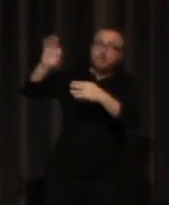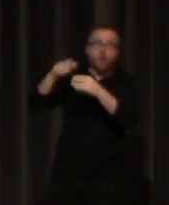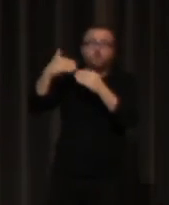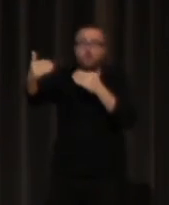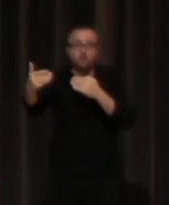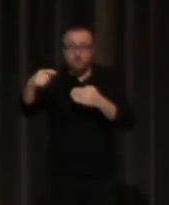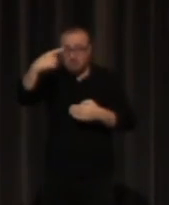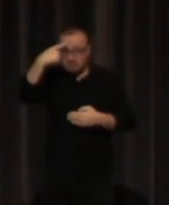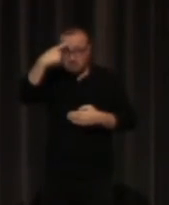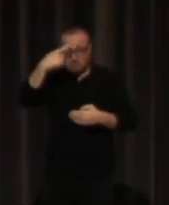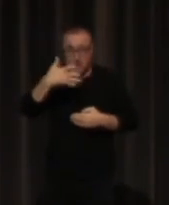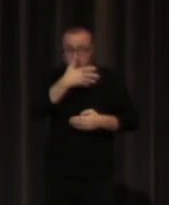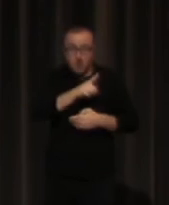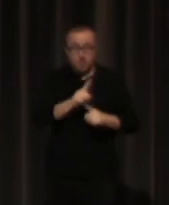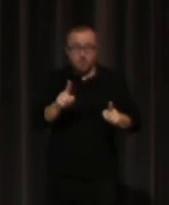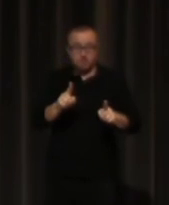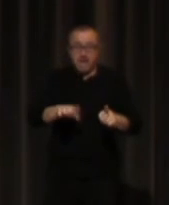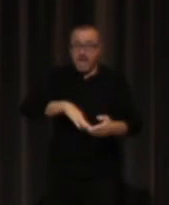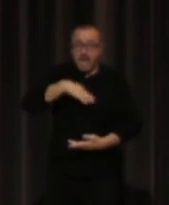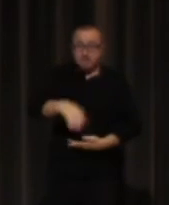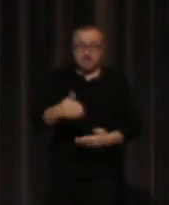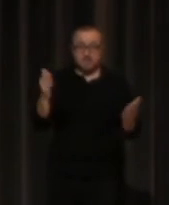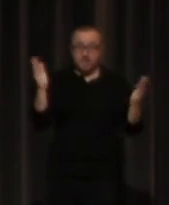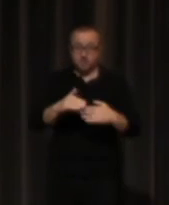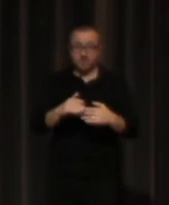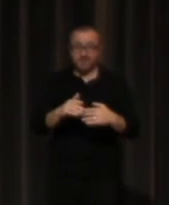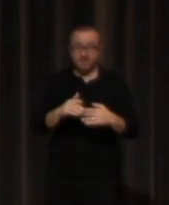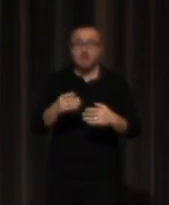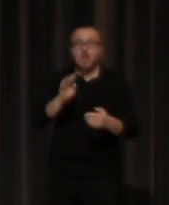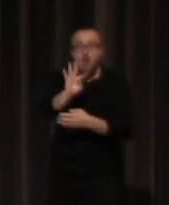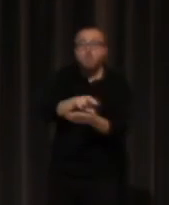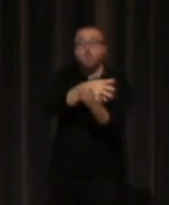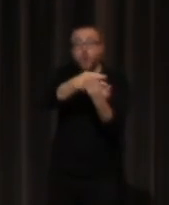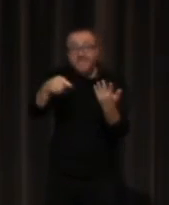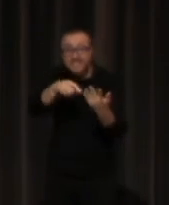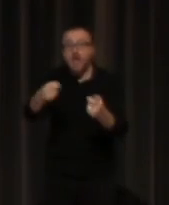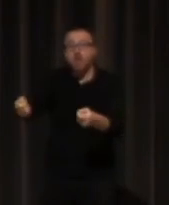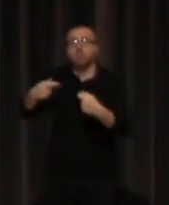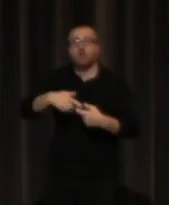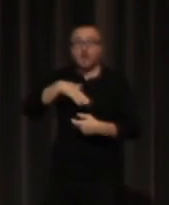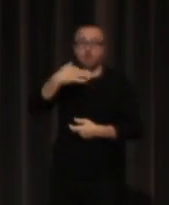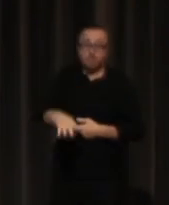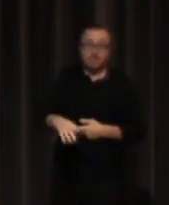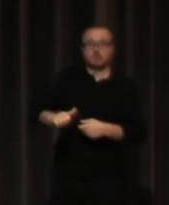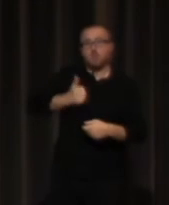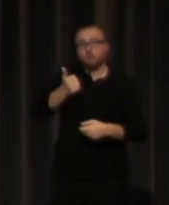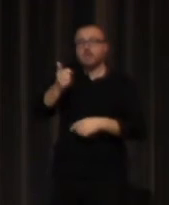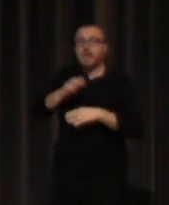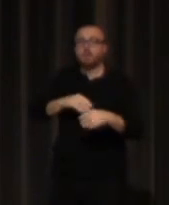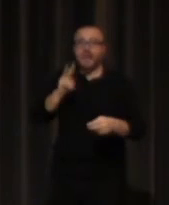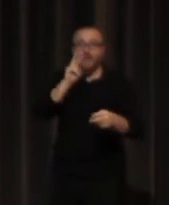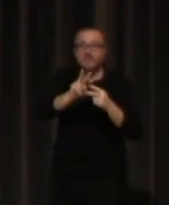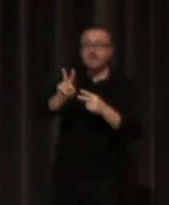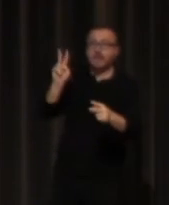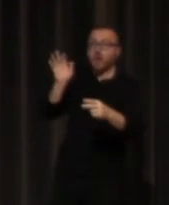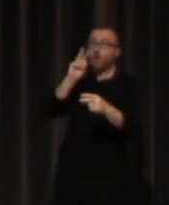aquí. La poesia, en certa manera, vol ser això, vol retornar-nos aquesta mirada